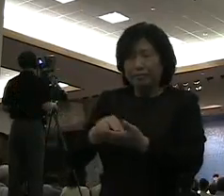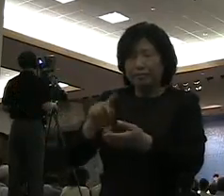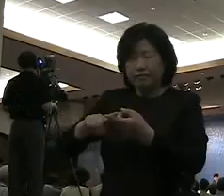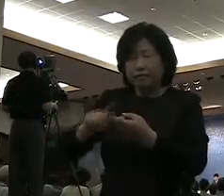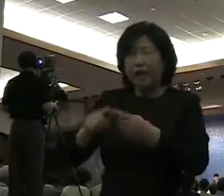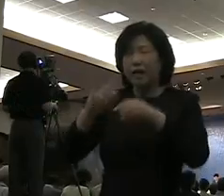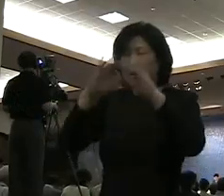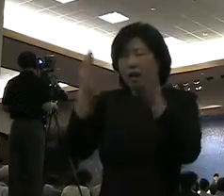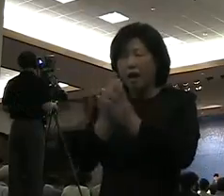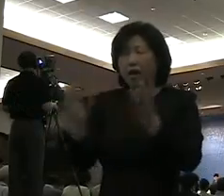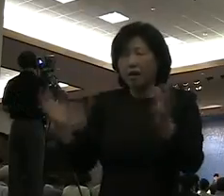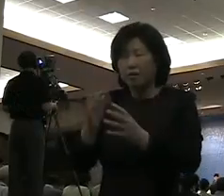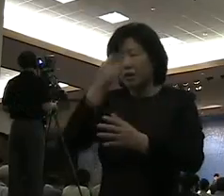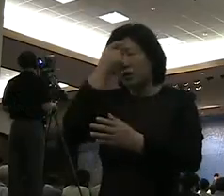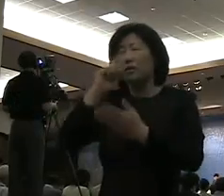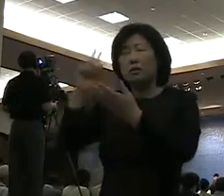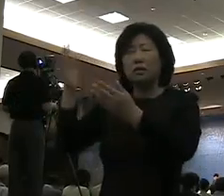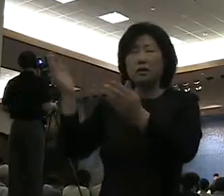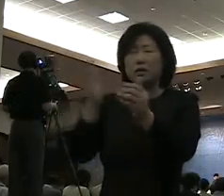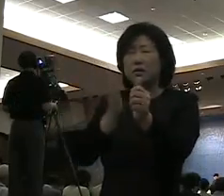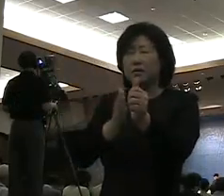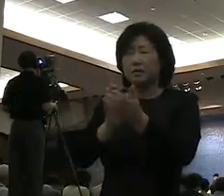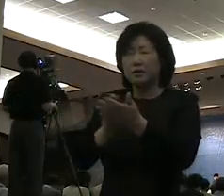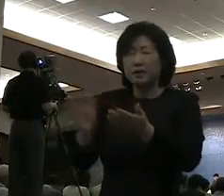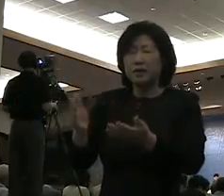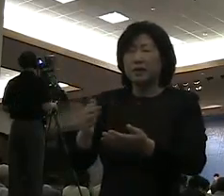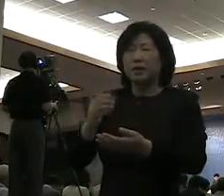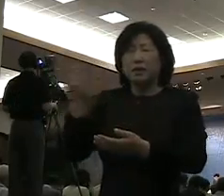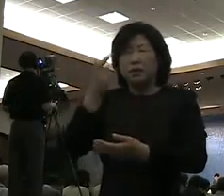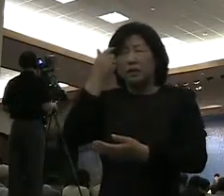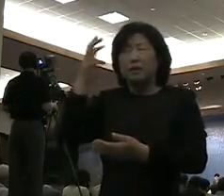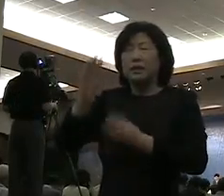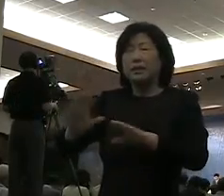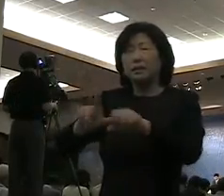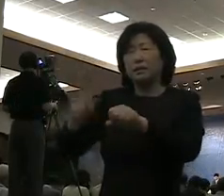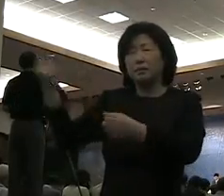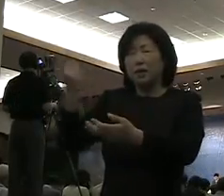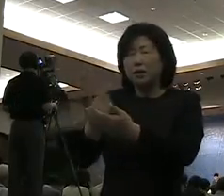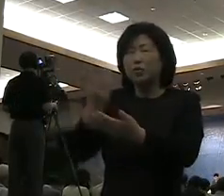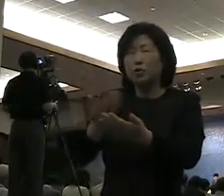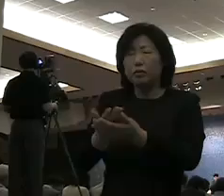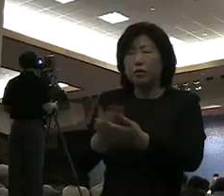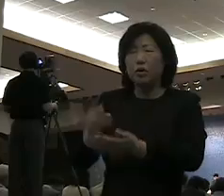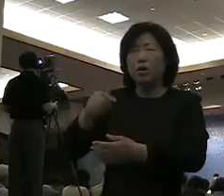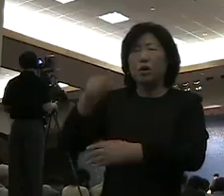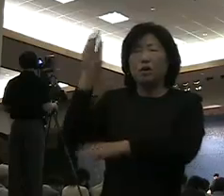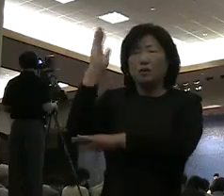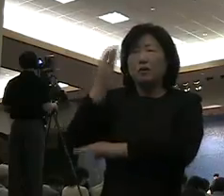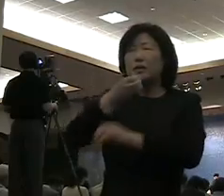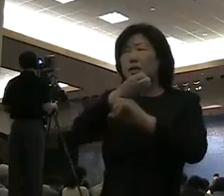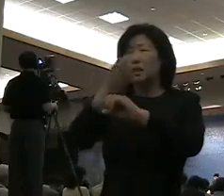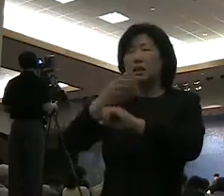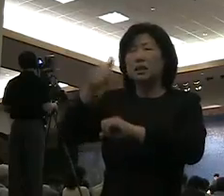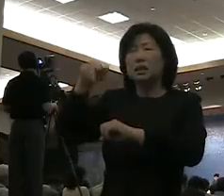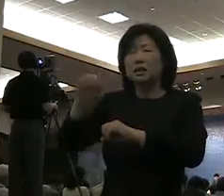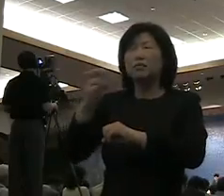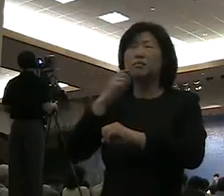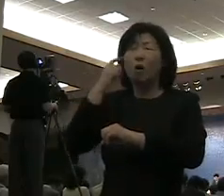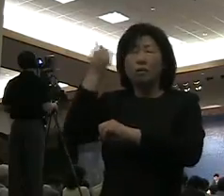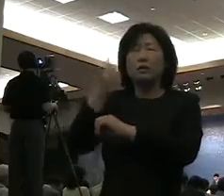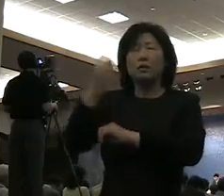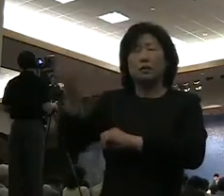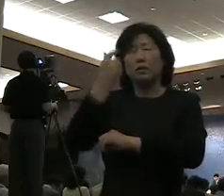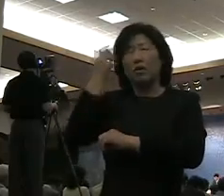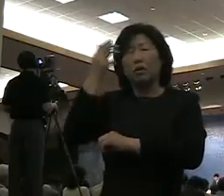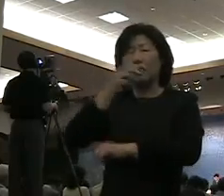함께 합심으로 기도하겠습니다. 성령님 이 시간 임재하여 주시옵소서. 말씀을 전하시는 김승우 목사님께 성령의 능력으로